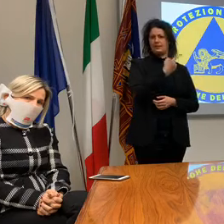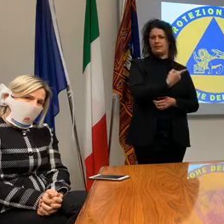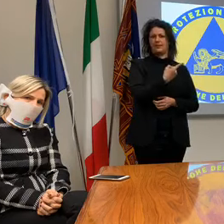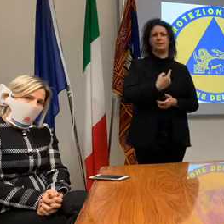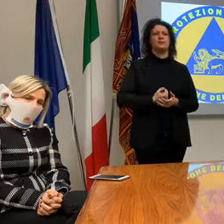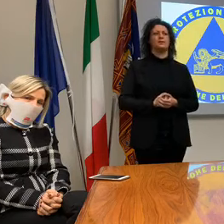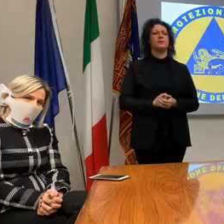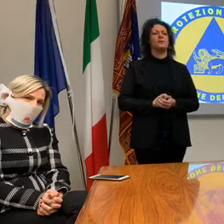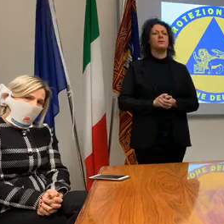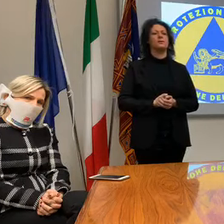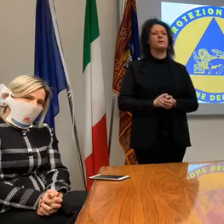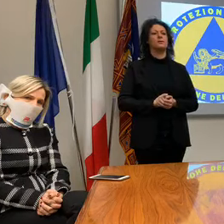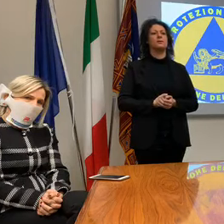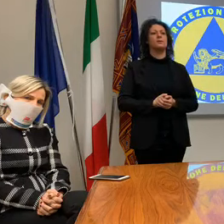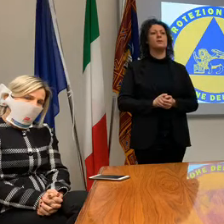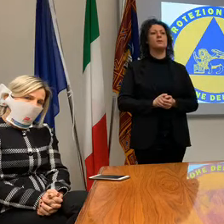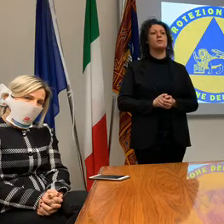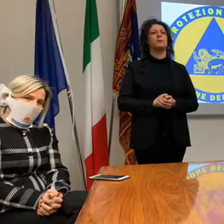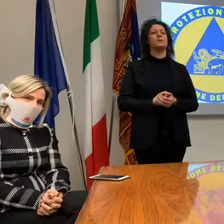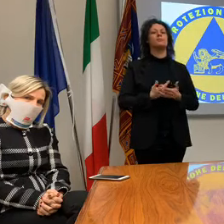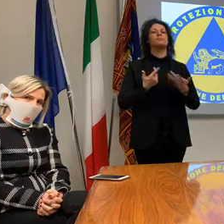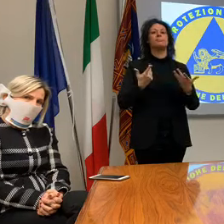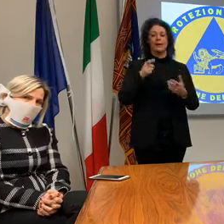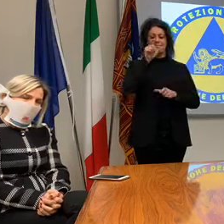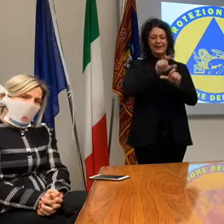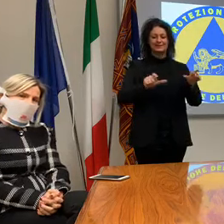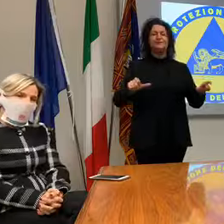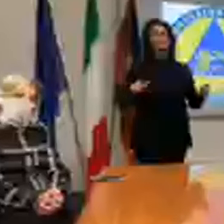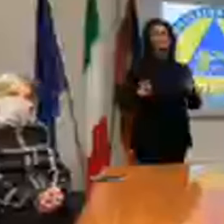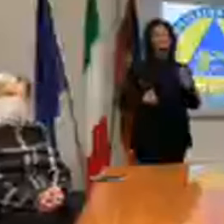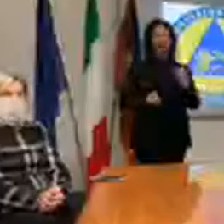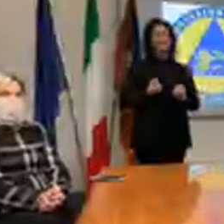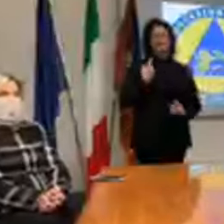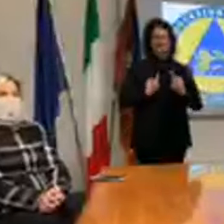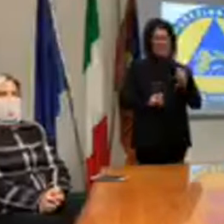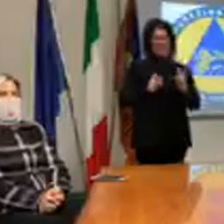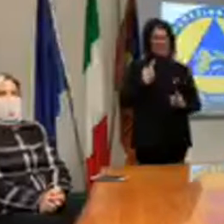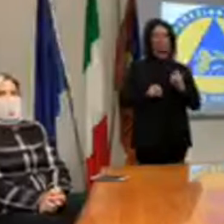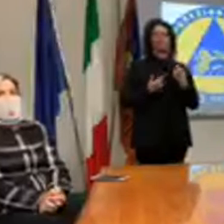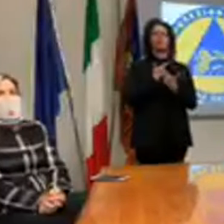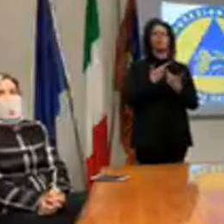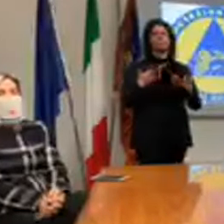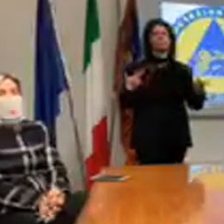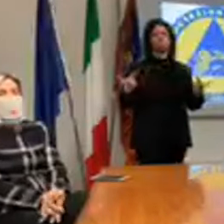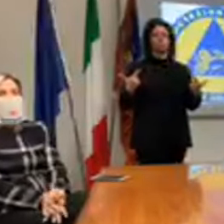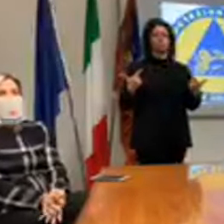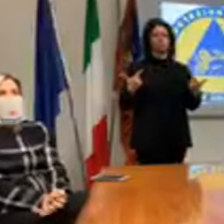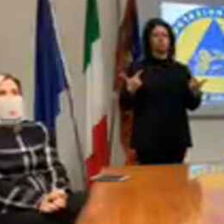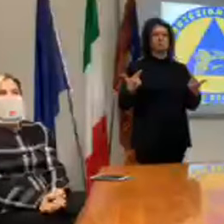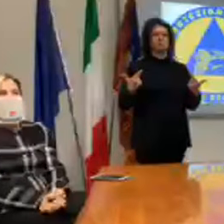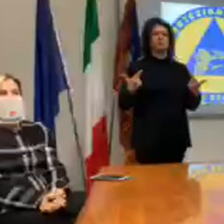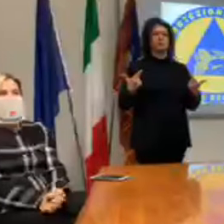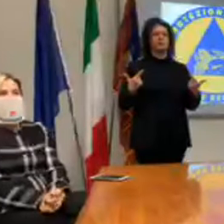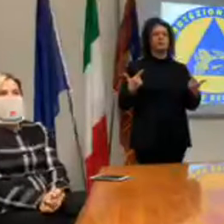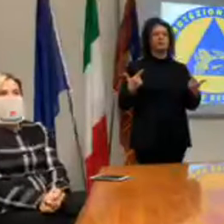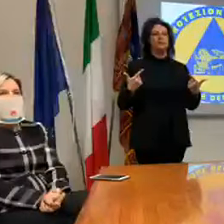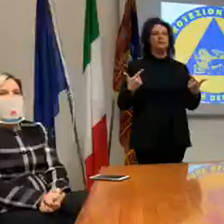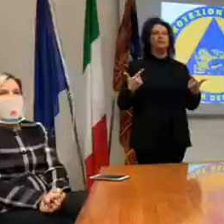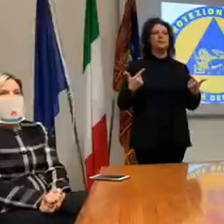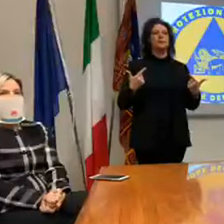situazione civile, sul contributo degli asintomatici, che dice che rispetto alla diffusione dell'epidemia è inferiore rispetto a